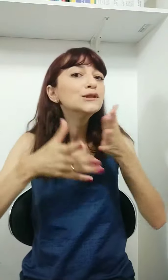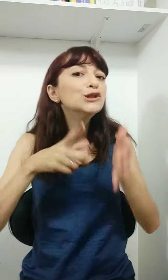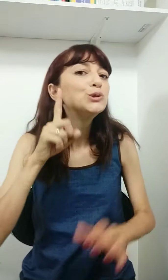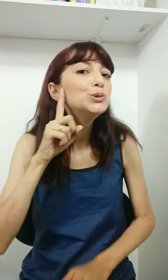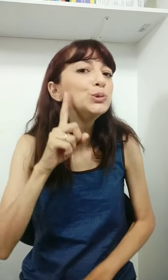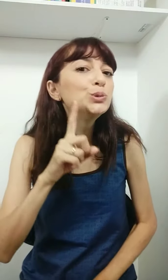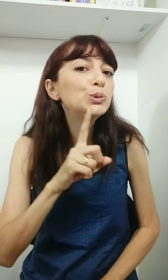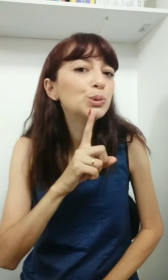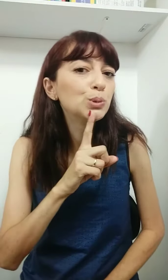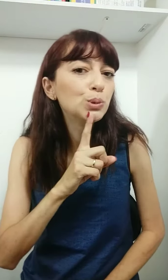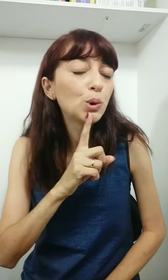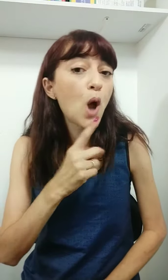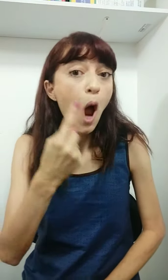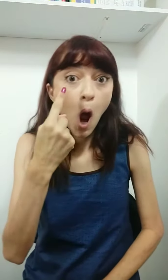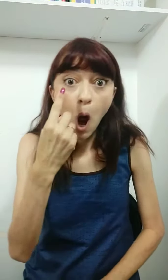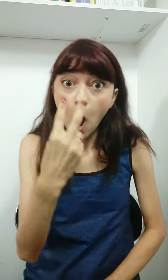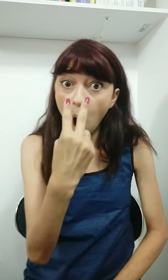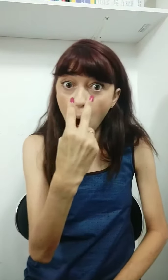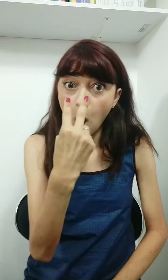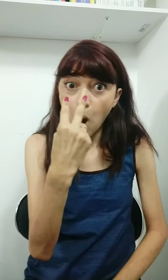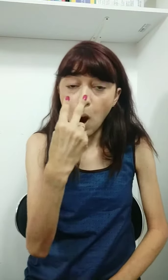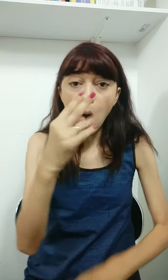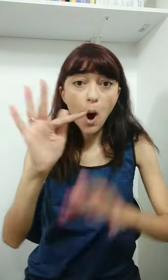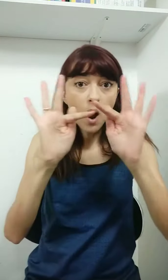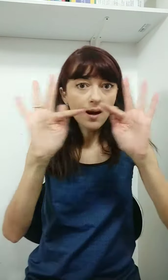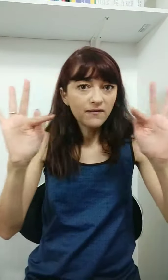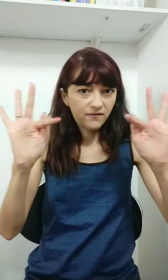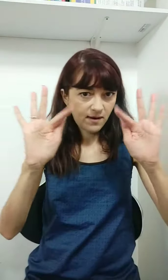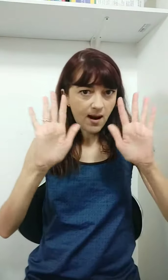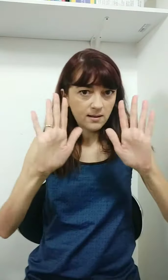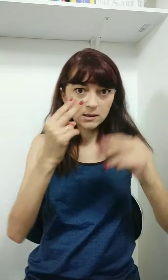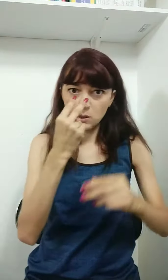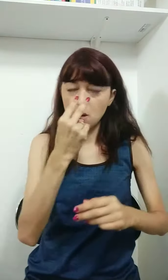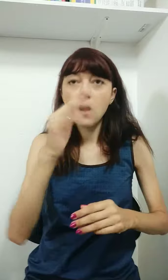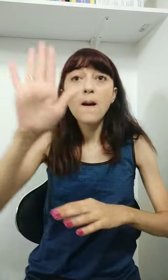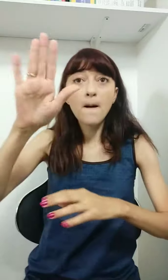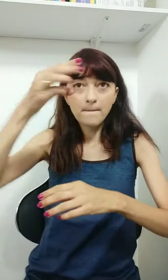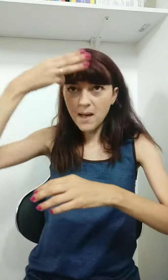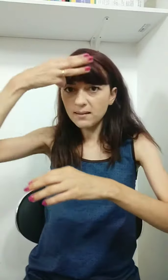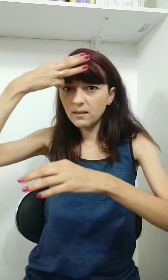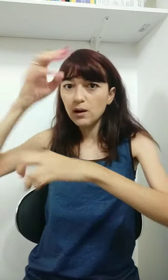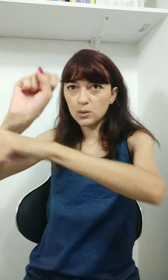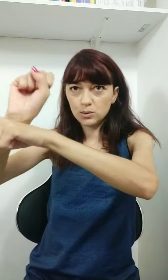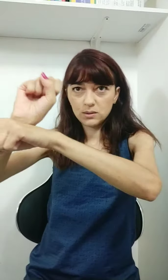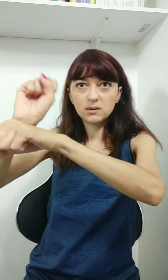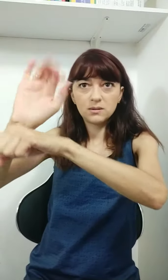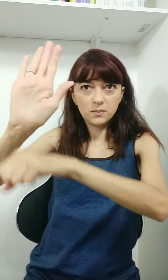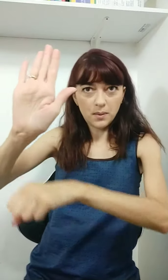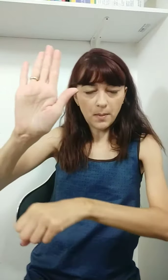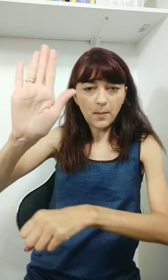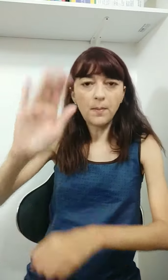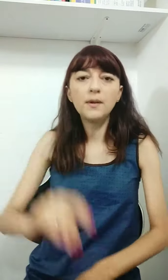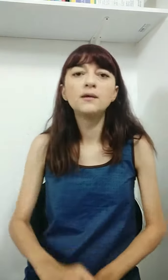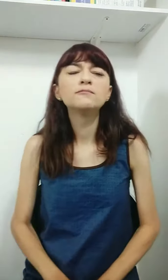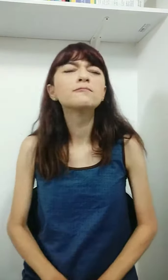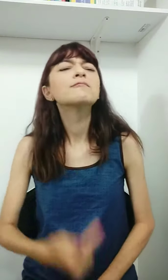Mas vejam que o surdo sinalizando, prestem muita atenção, tá? Na frase que eu vou fazer agora. O Matheus não vai traduzir.